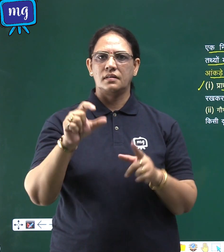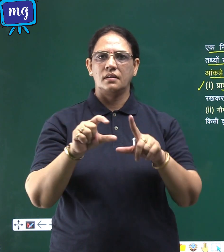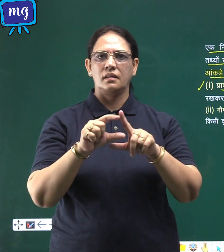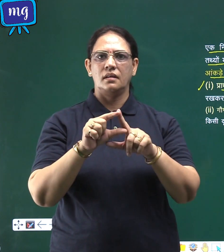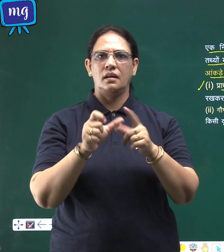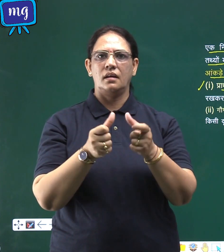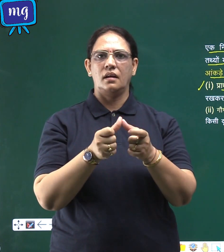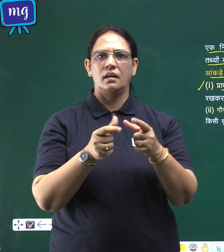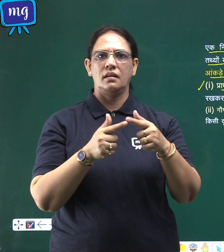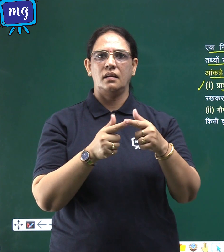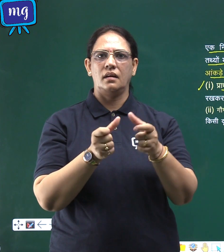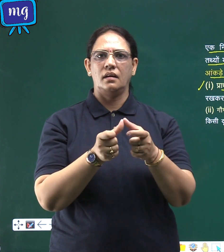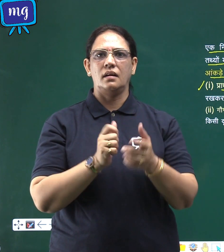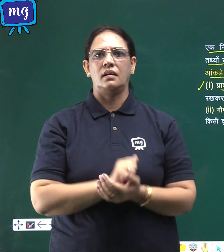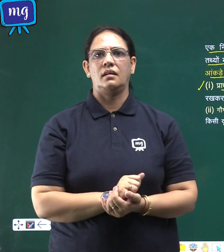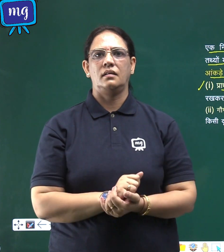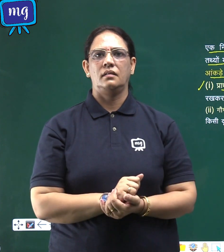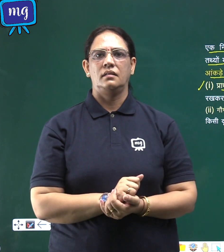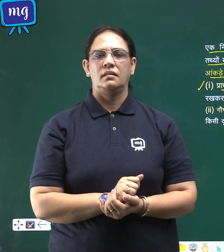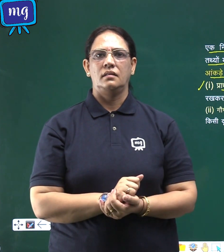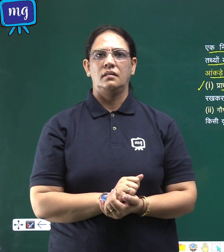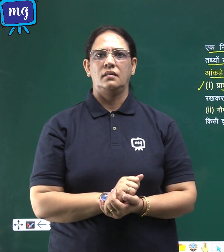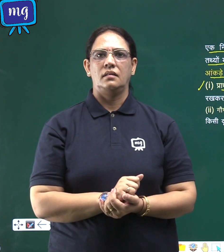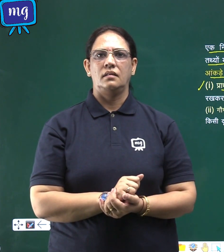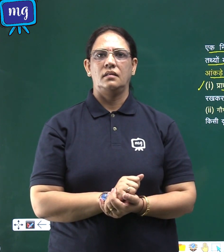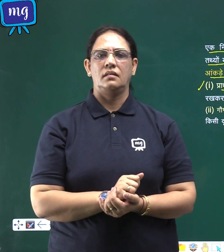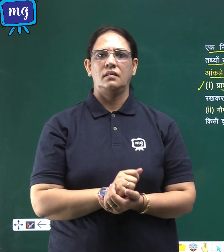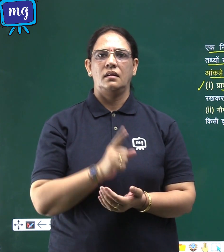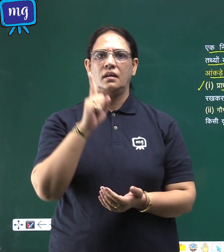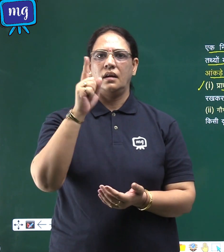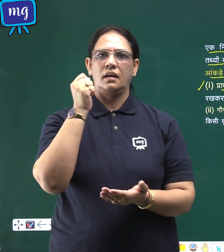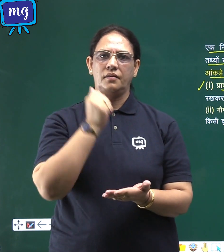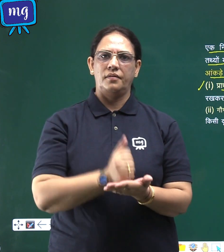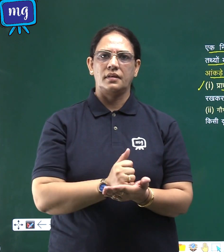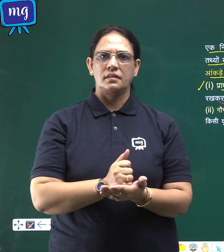एक निशिद उद्देश